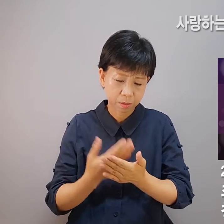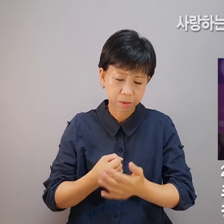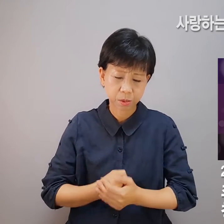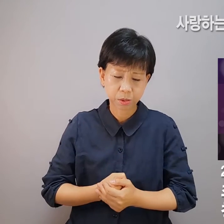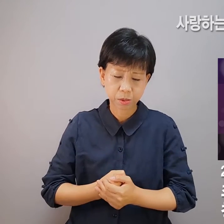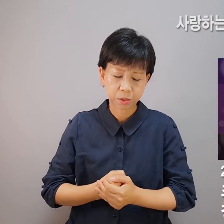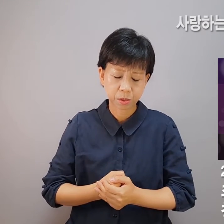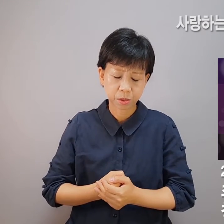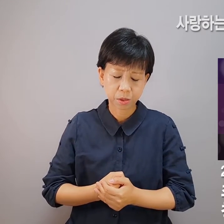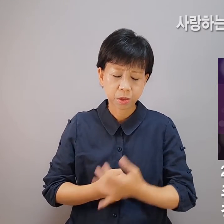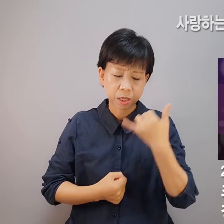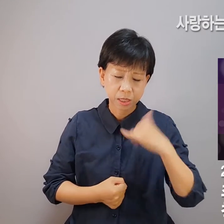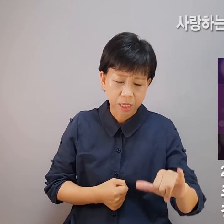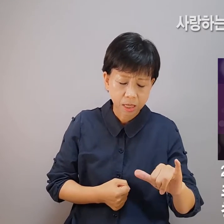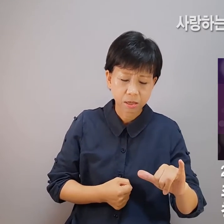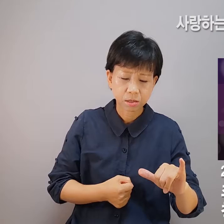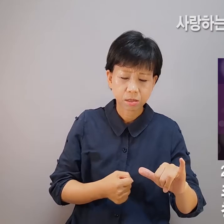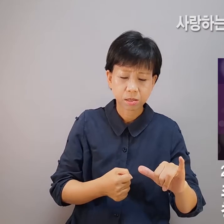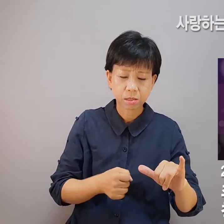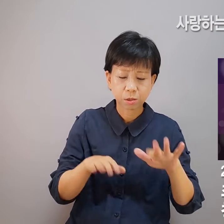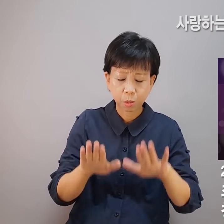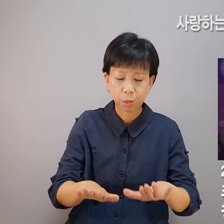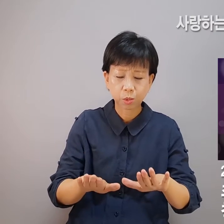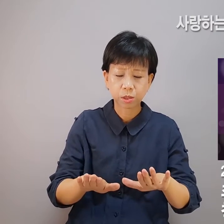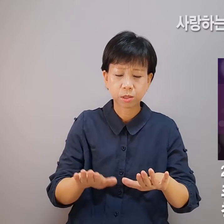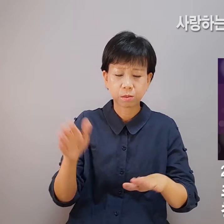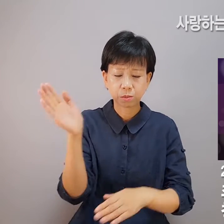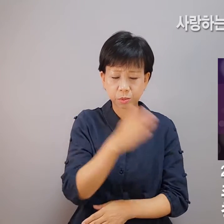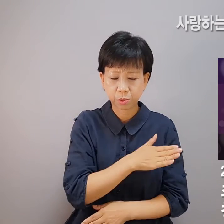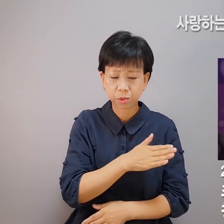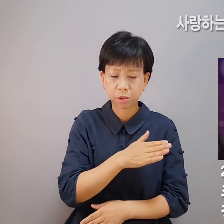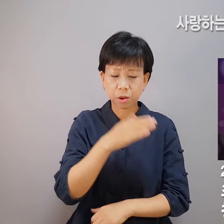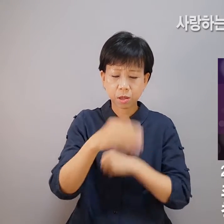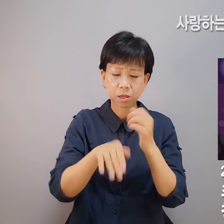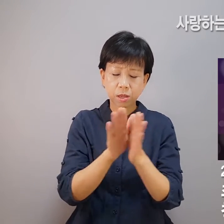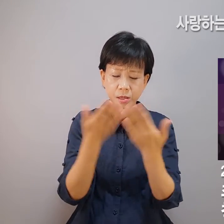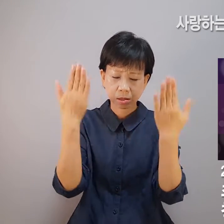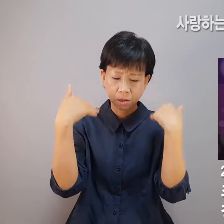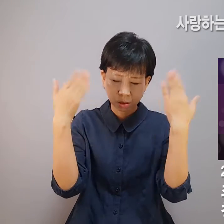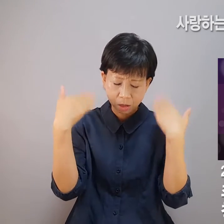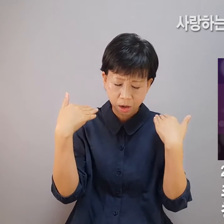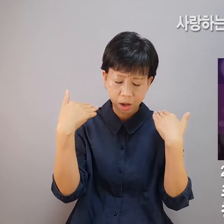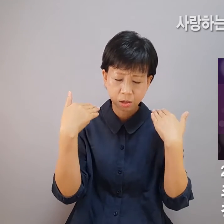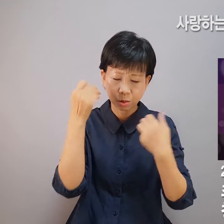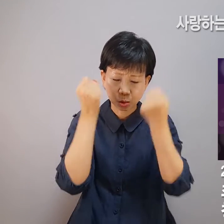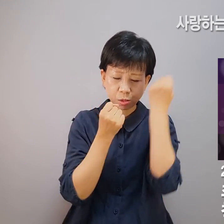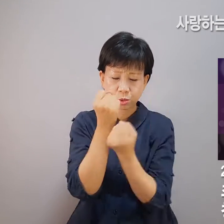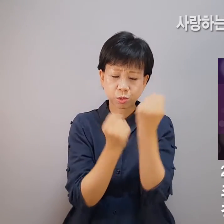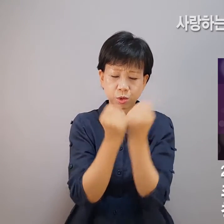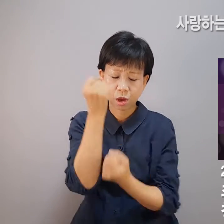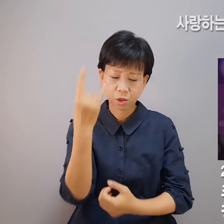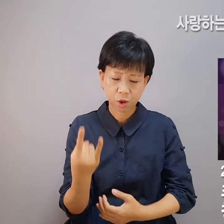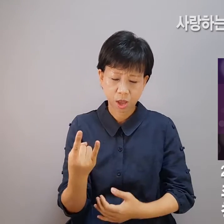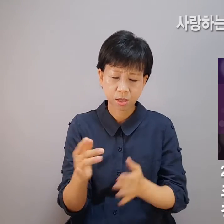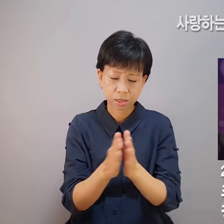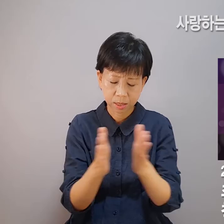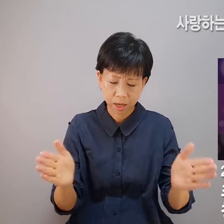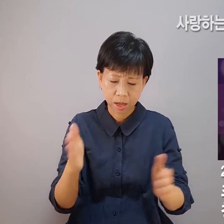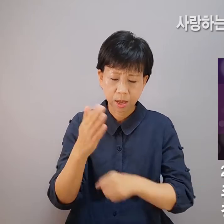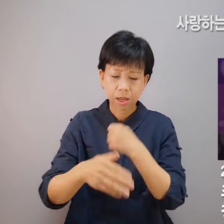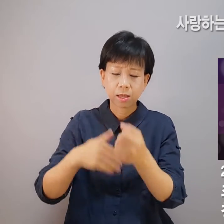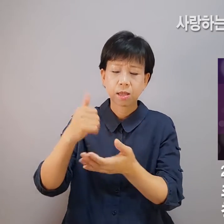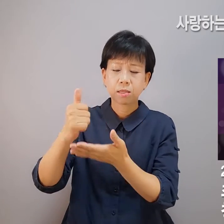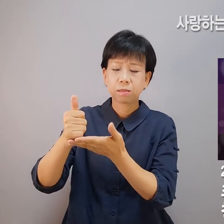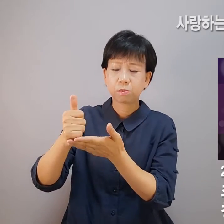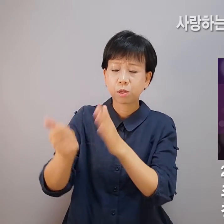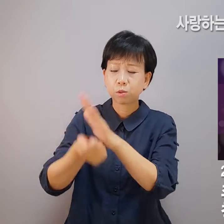다음 세대들이 오늘부터 여름 성경학교와 수련회를 시작했습니다. 이 시간을 통하여 하나님께 소망을